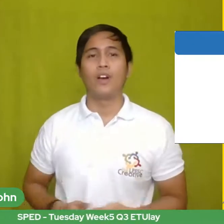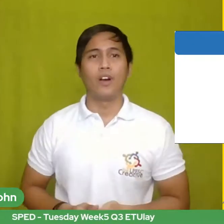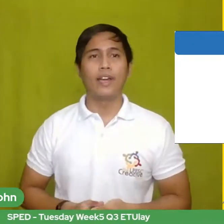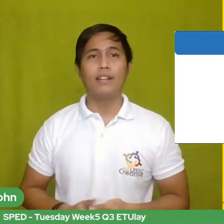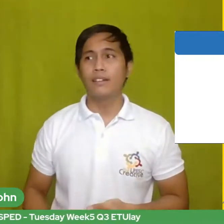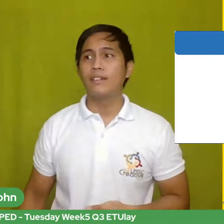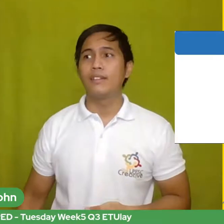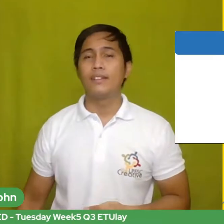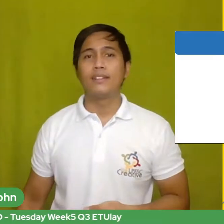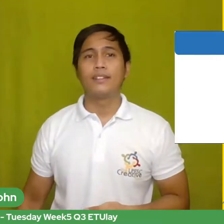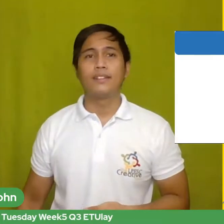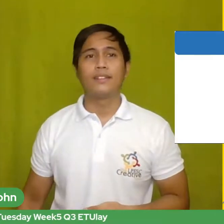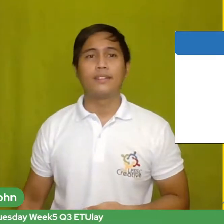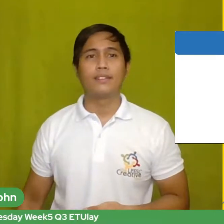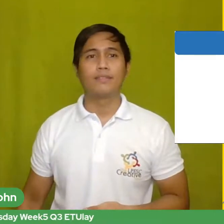Okay?